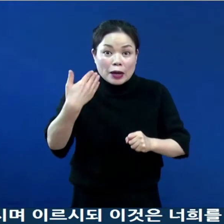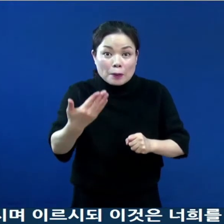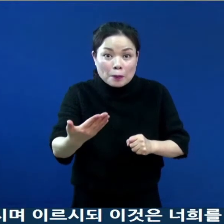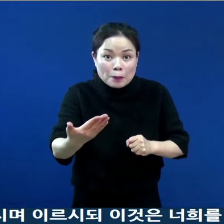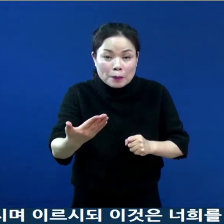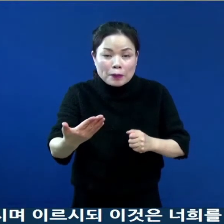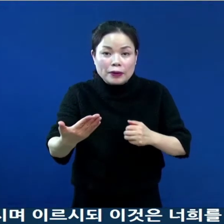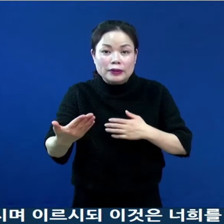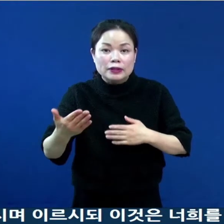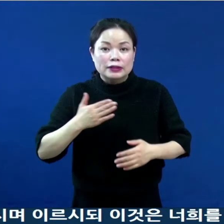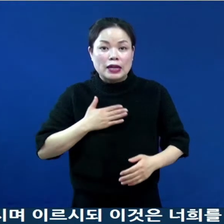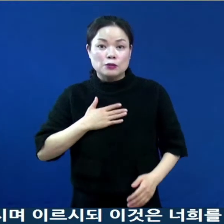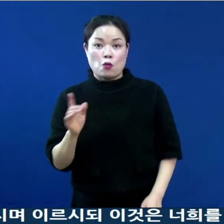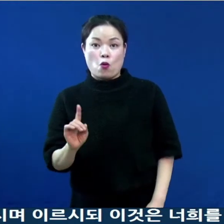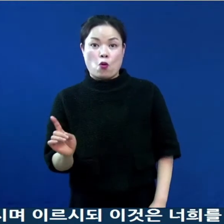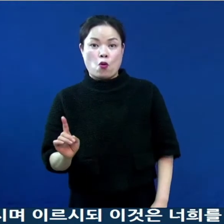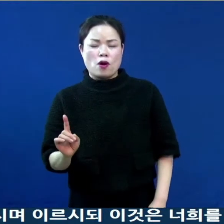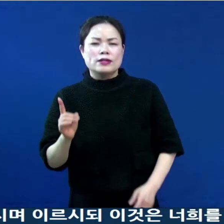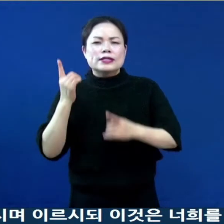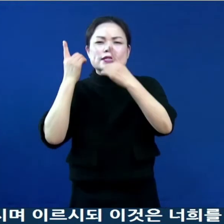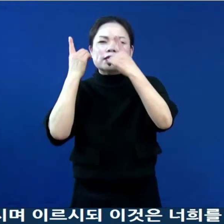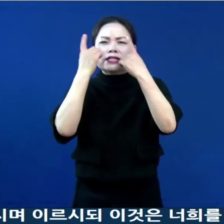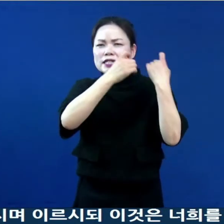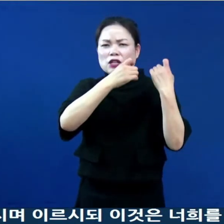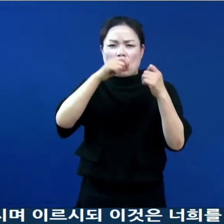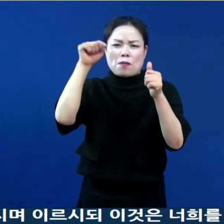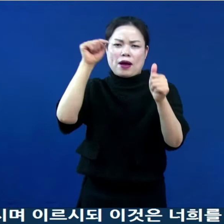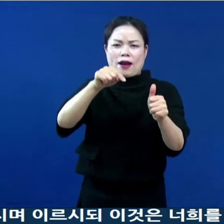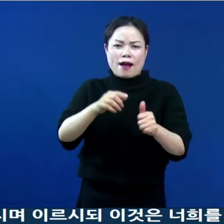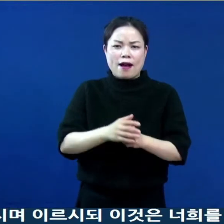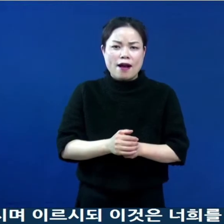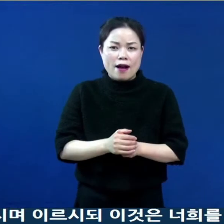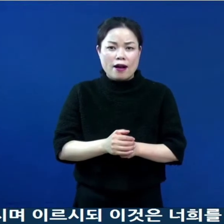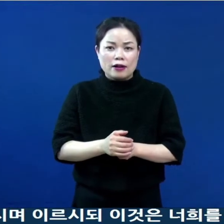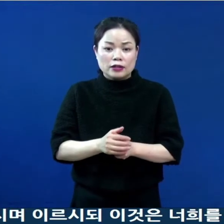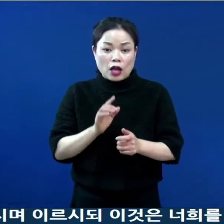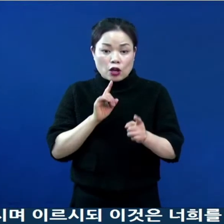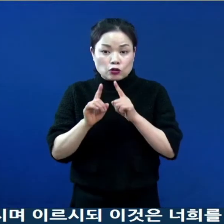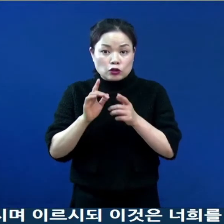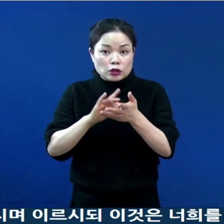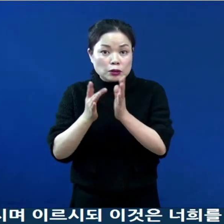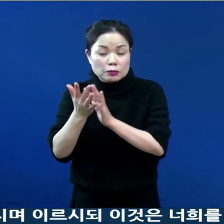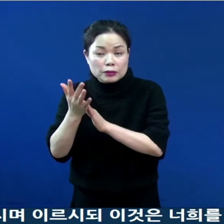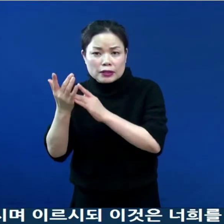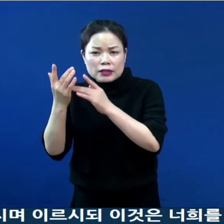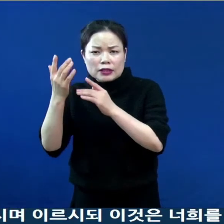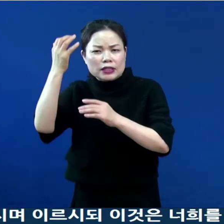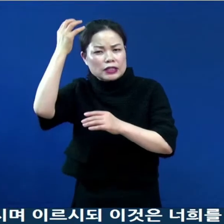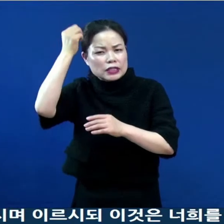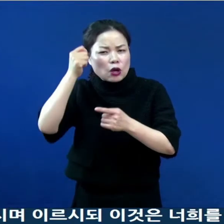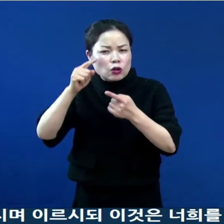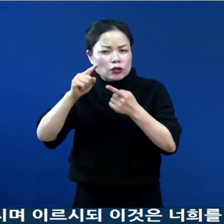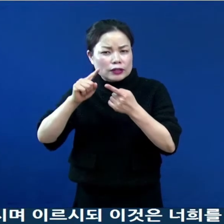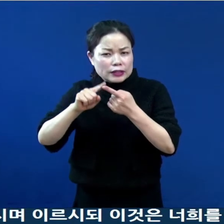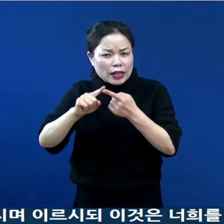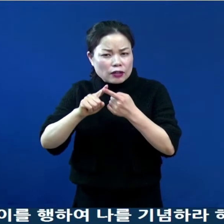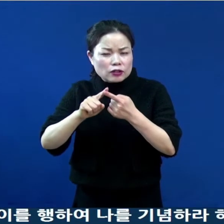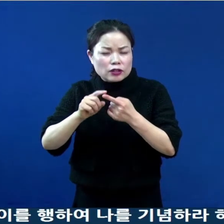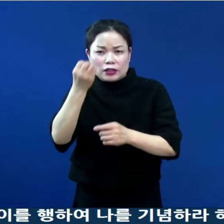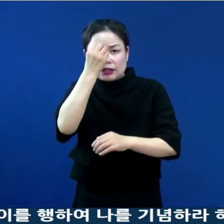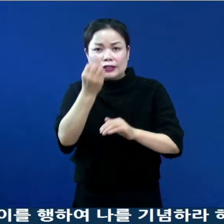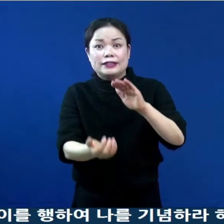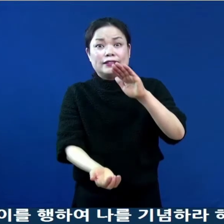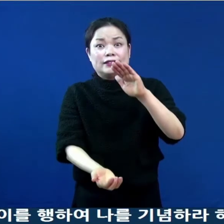다음입니다, 나를 뭐하라? 기념하라. 예수님이 말씀하시는 기억에 대한 교훈 중에